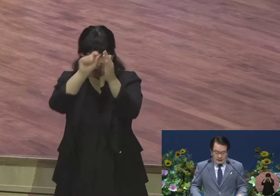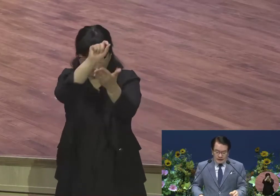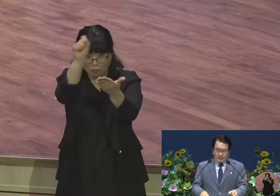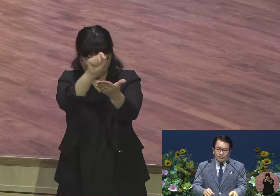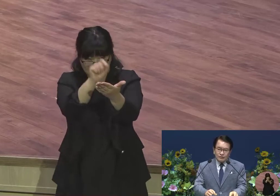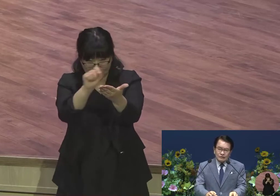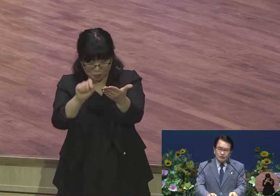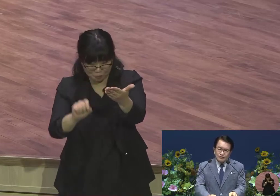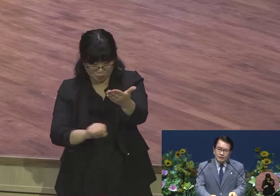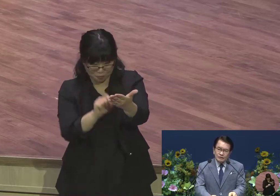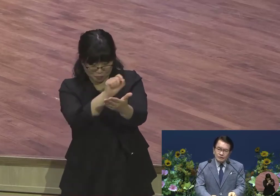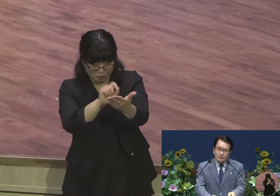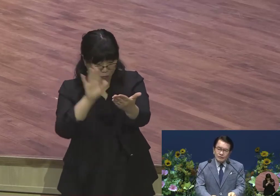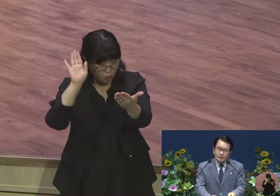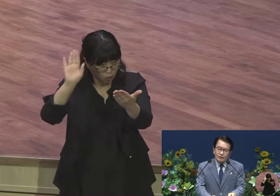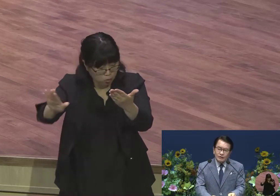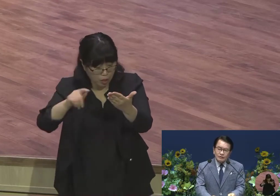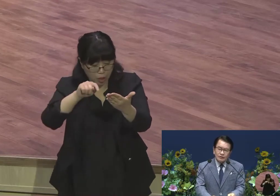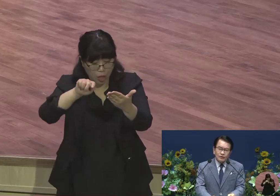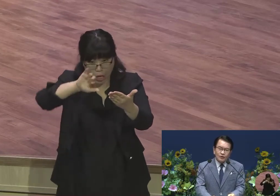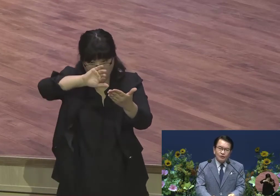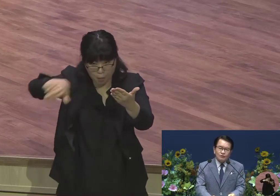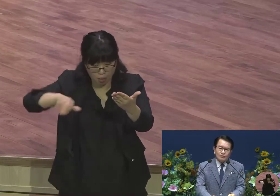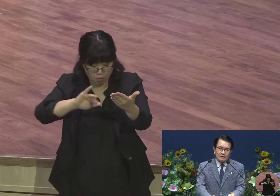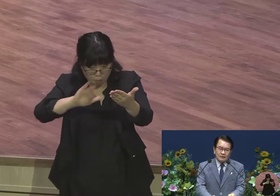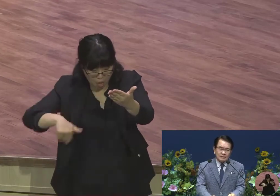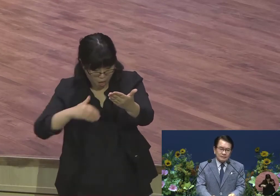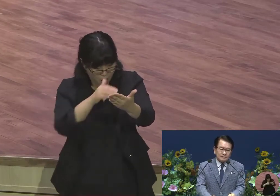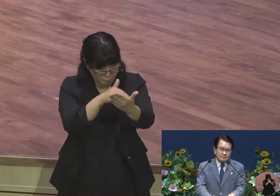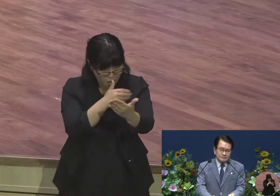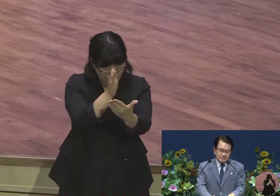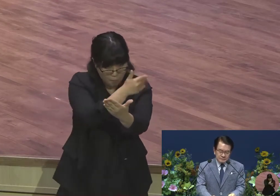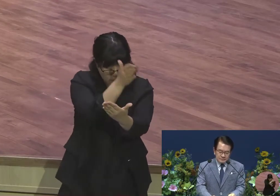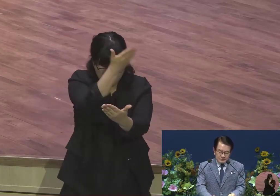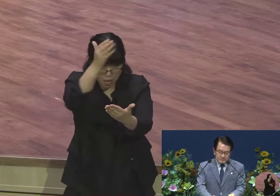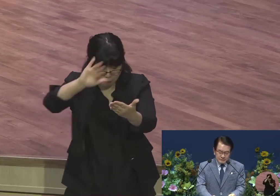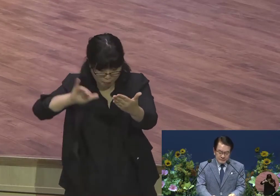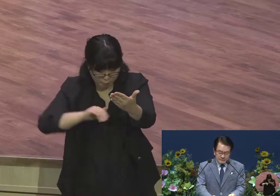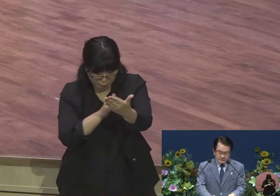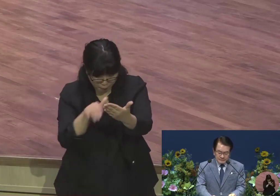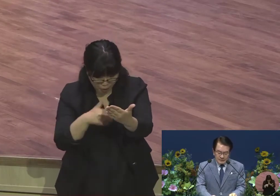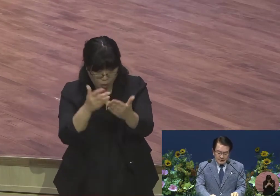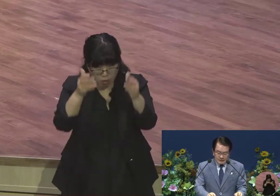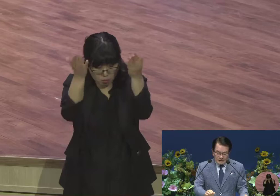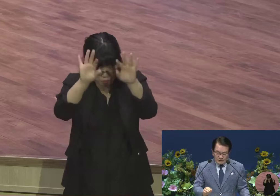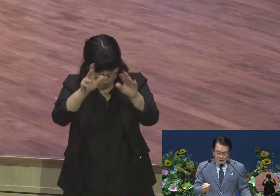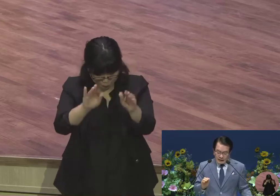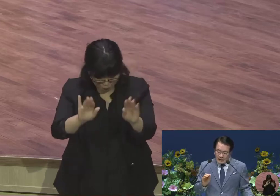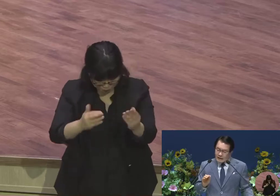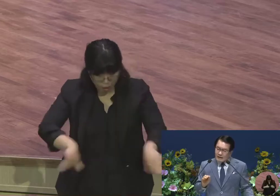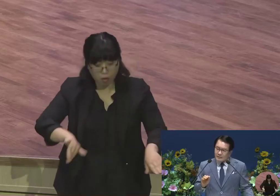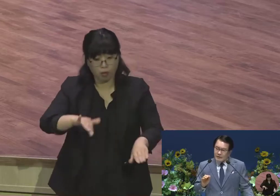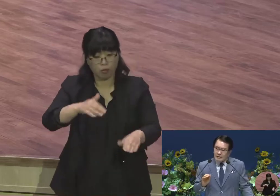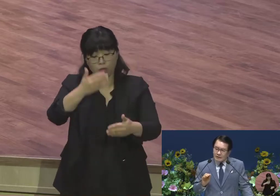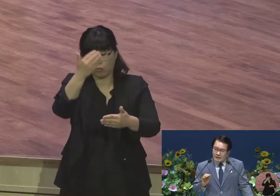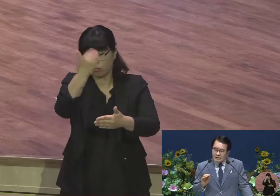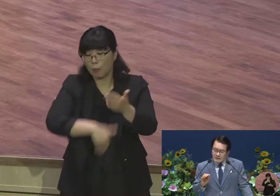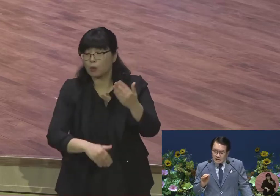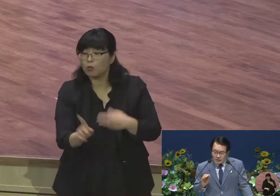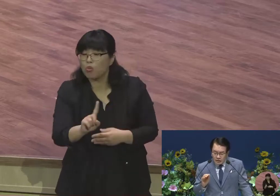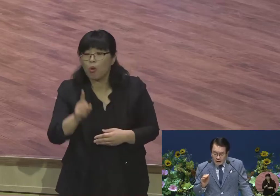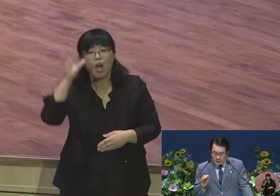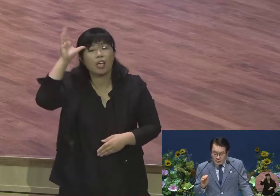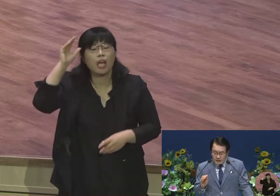아주 쉬우면서도 영적 교훈을 주는 말이에요 여러분은 하나님의